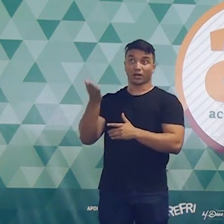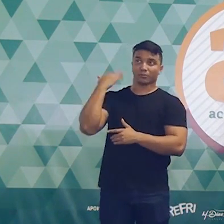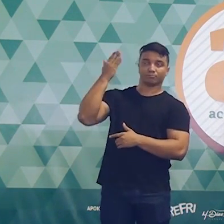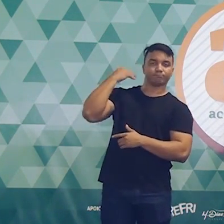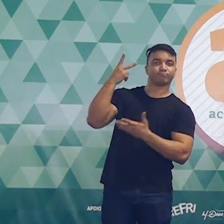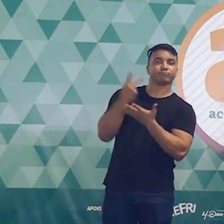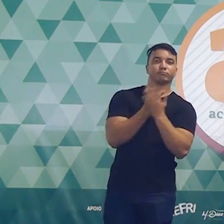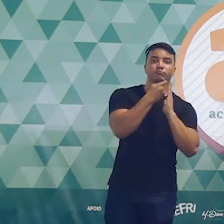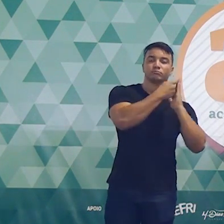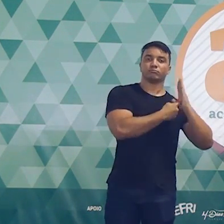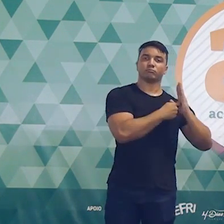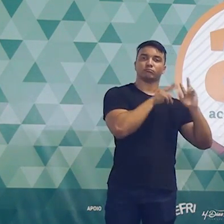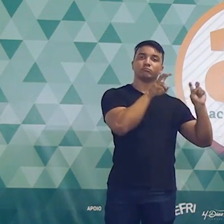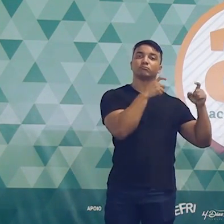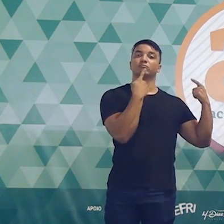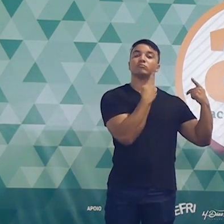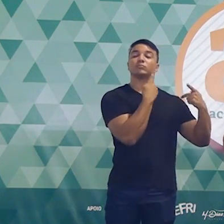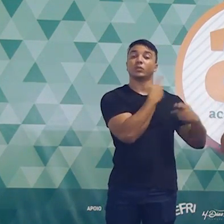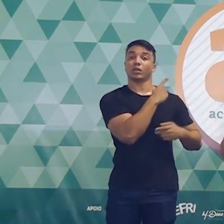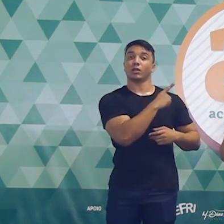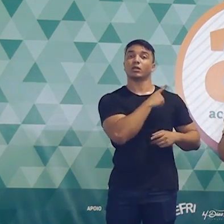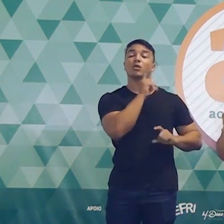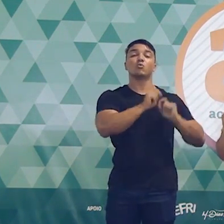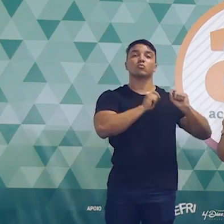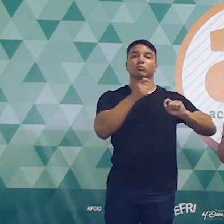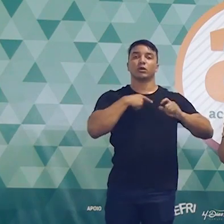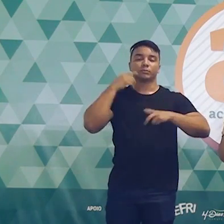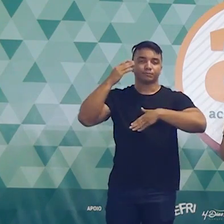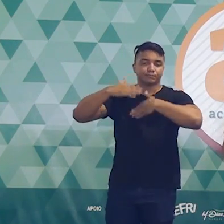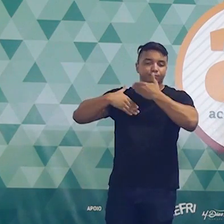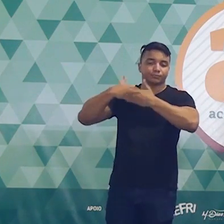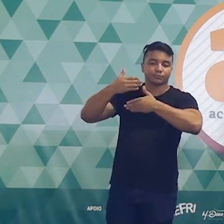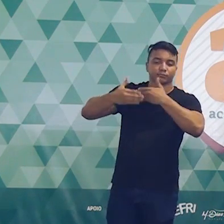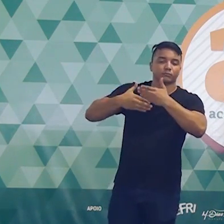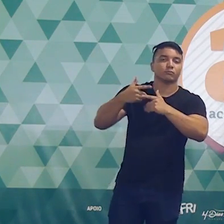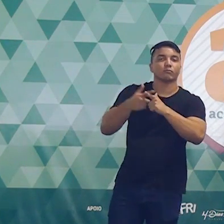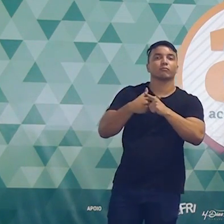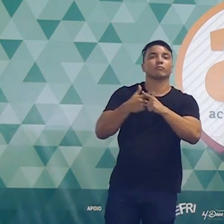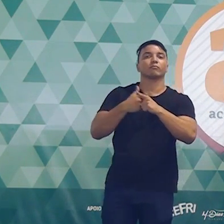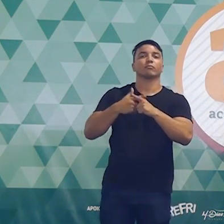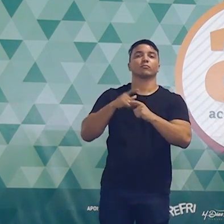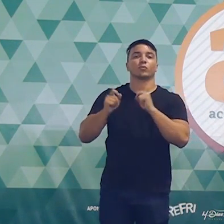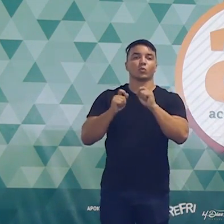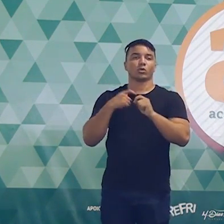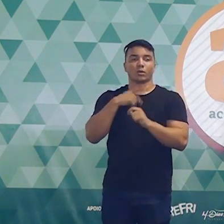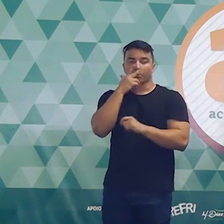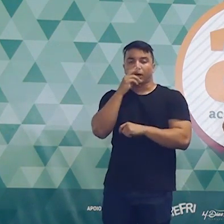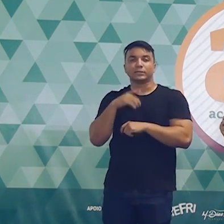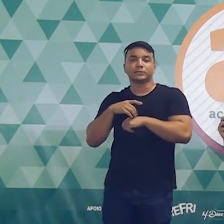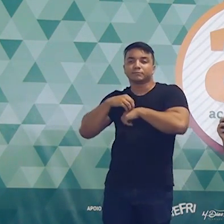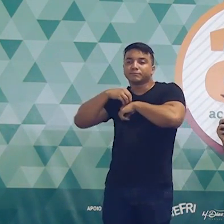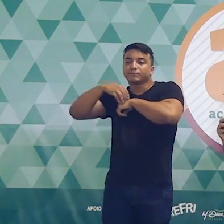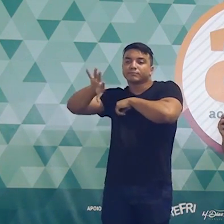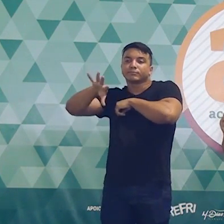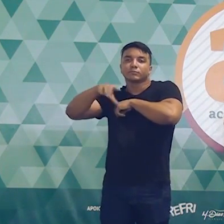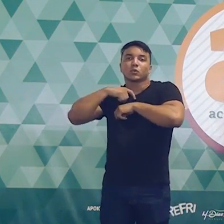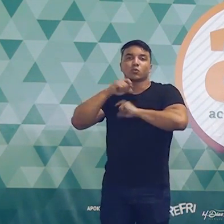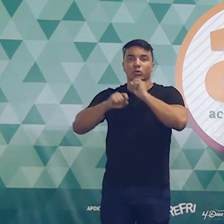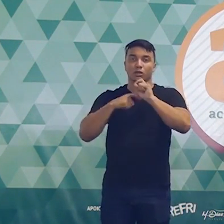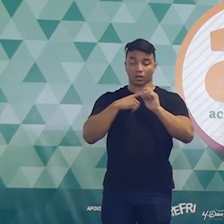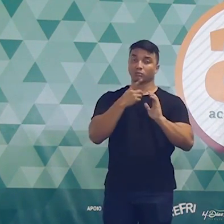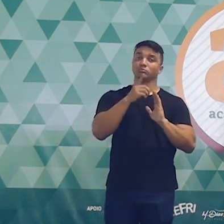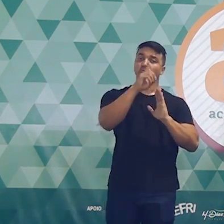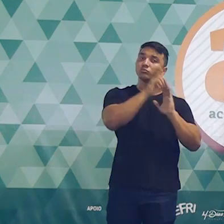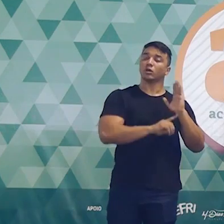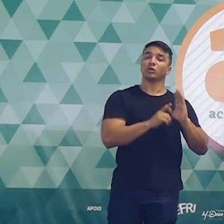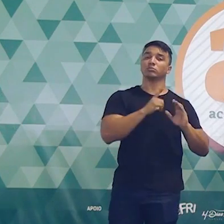problemas, passam pelo quê? Vários desses problemas sugerem que você entenda que seus direitos